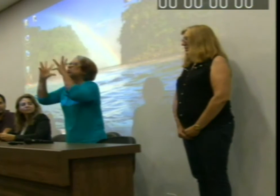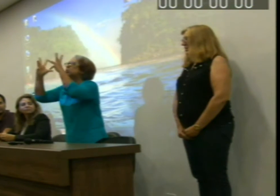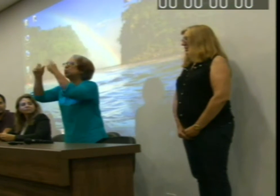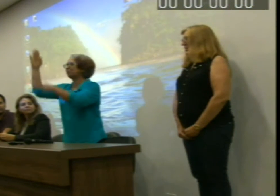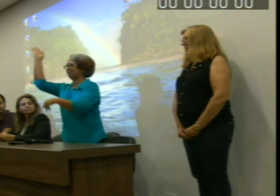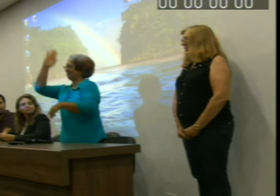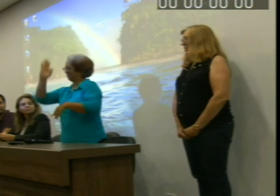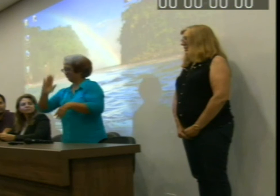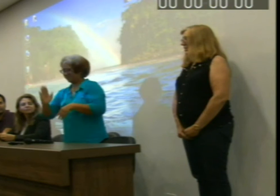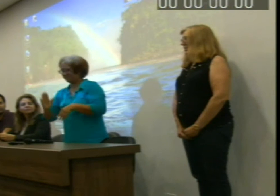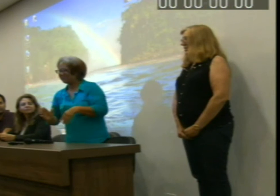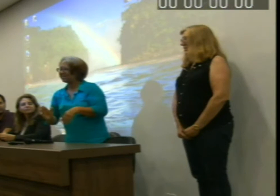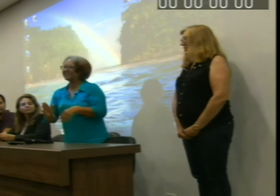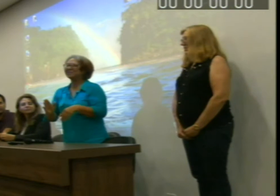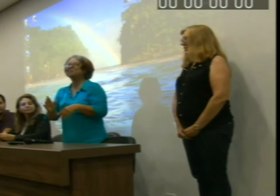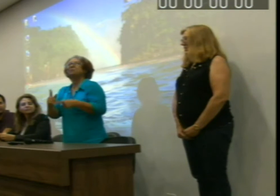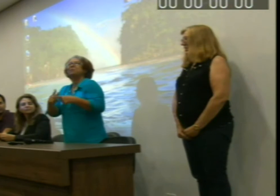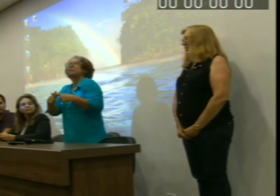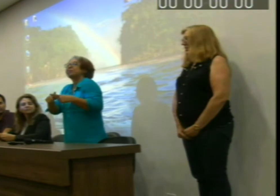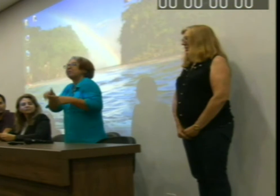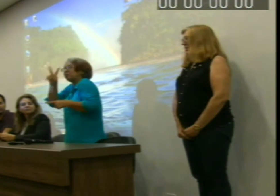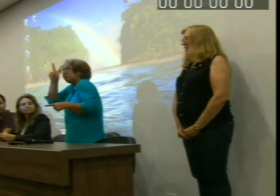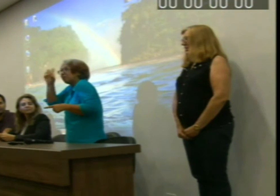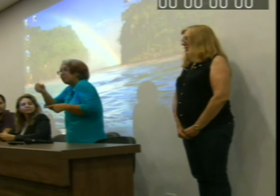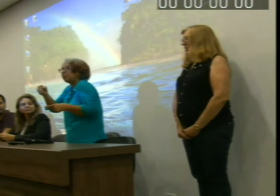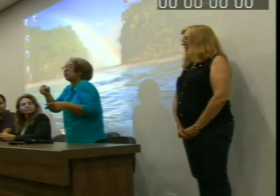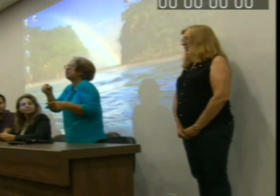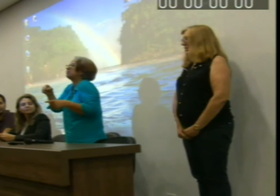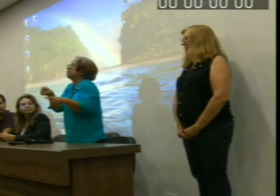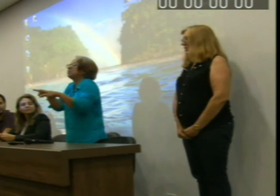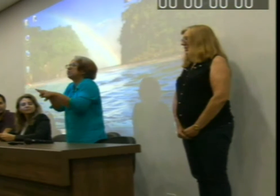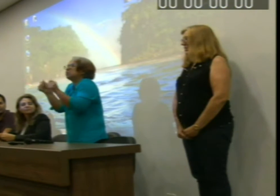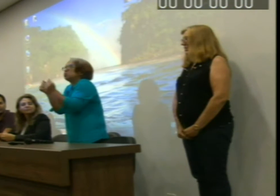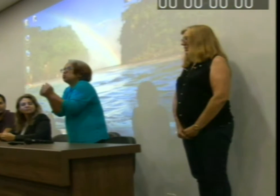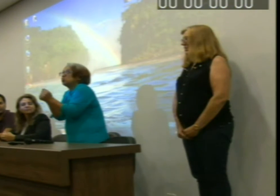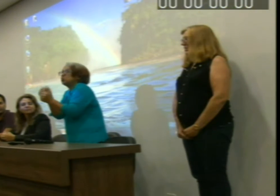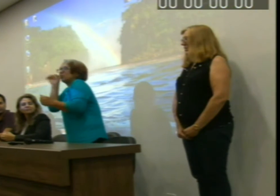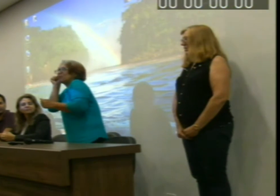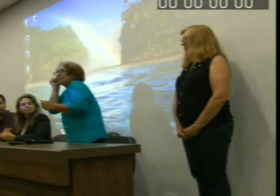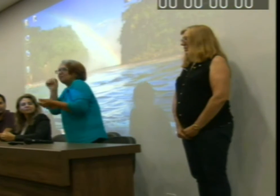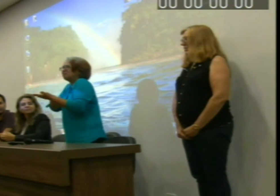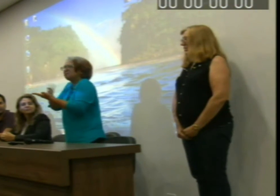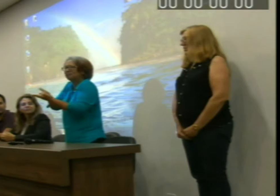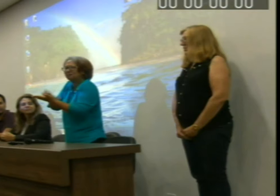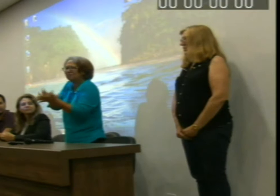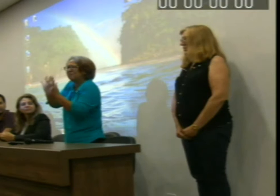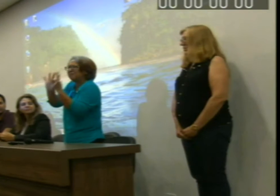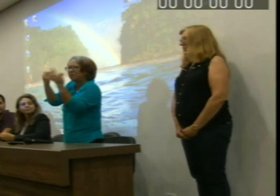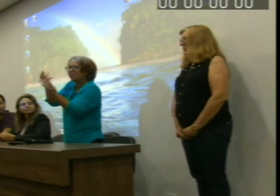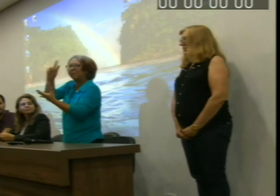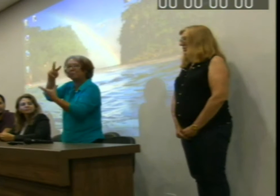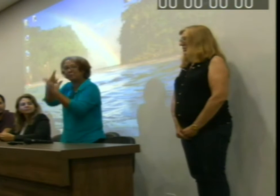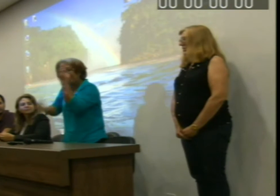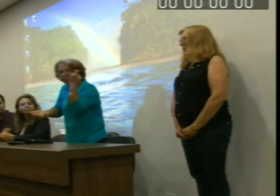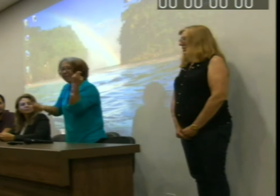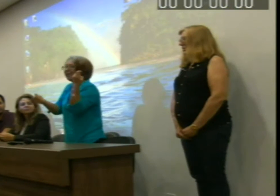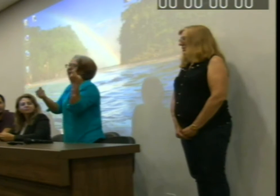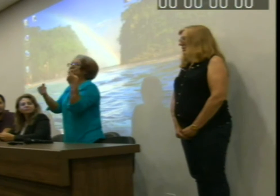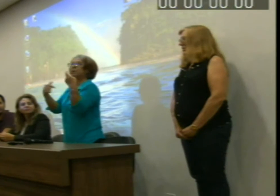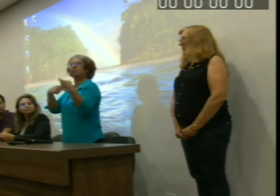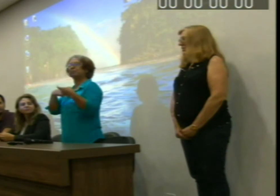toda esse encontro tá que reúne eh todos aqui os